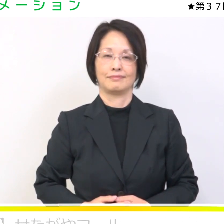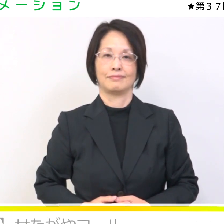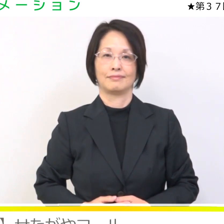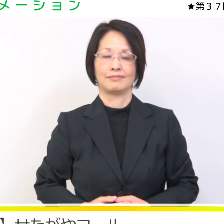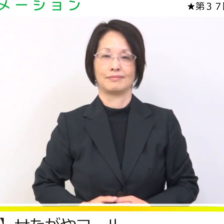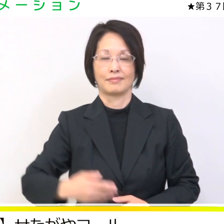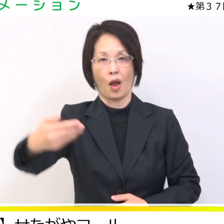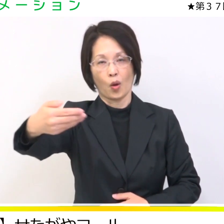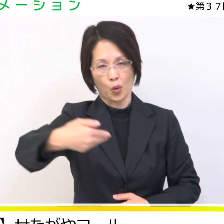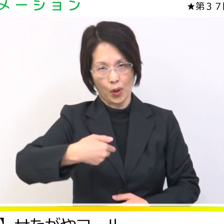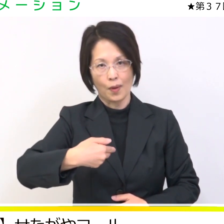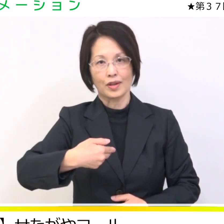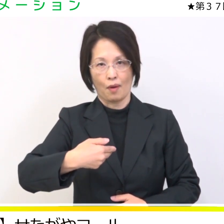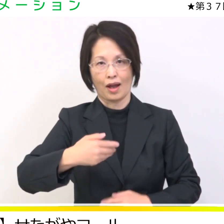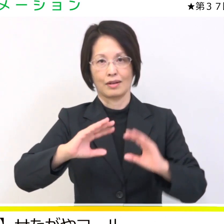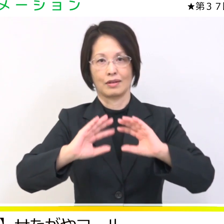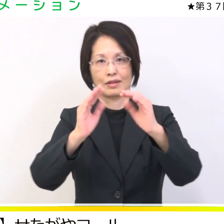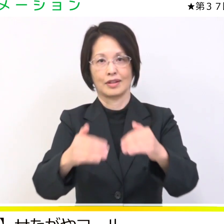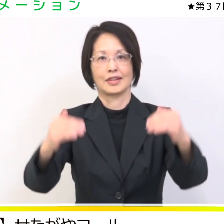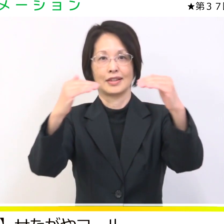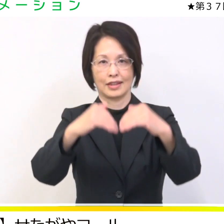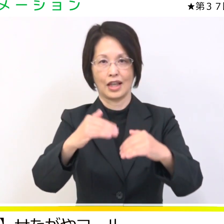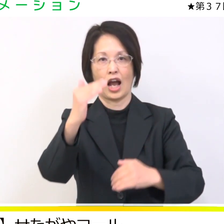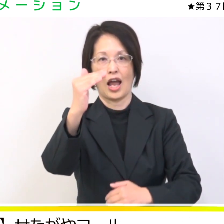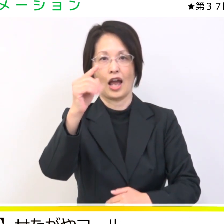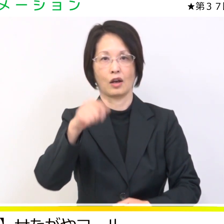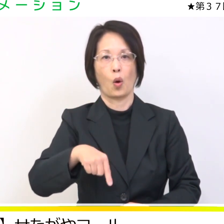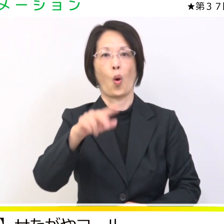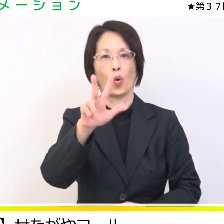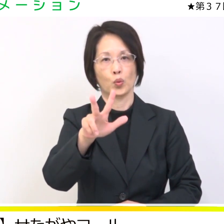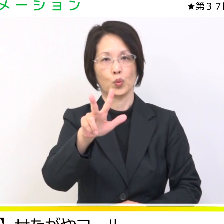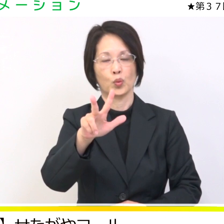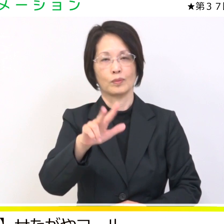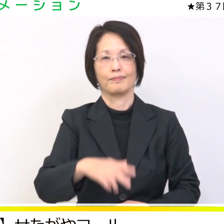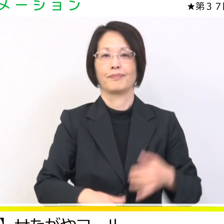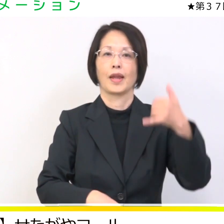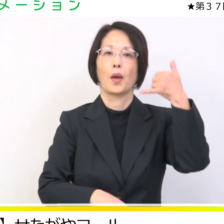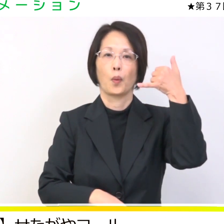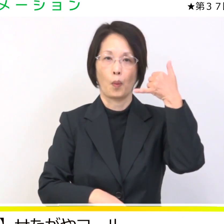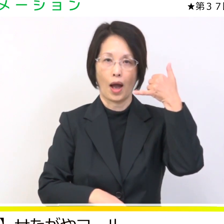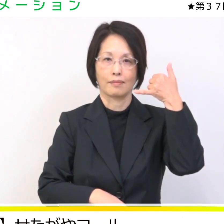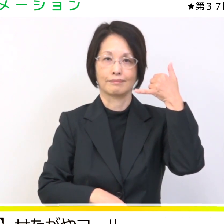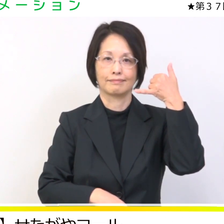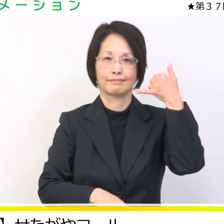お問い合わせがせたがやコール電話